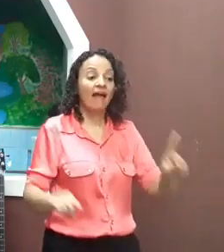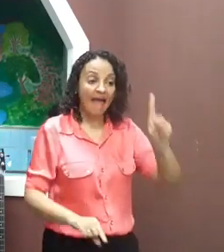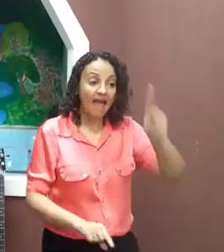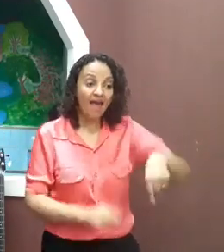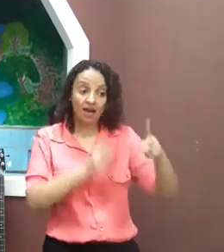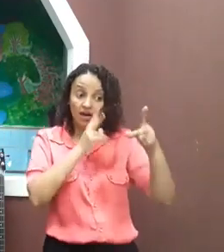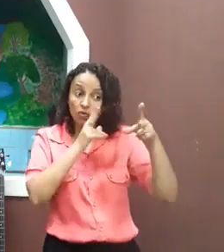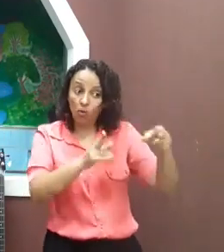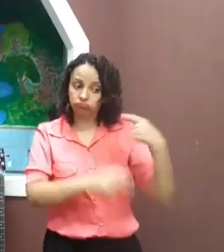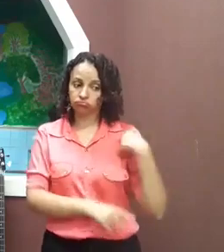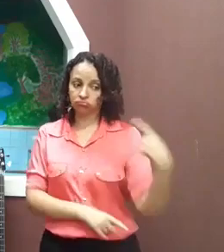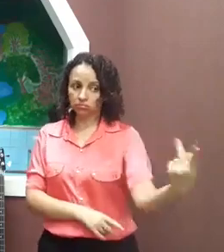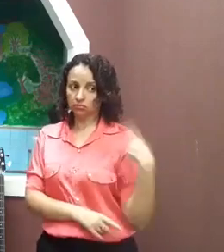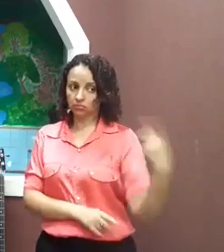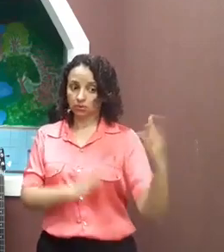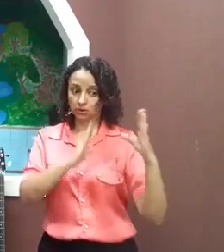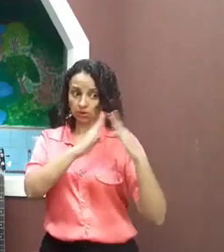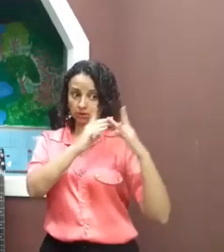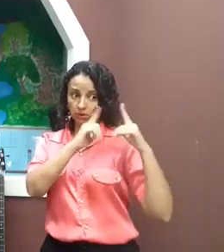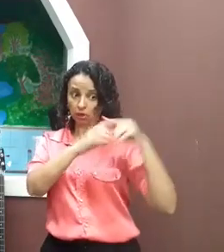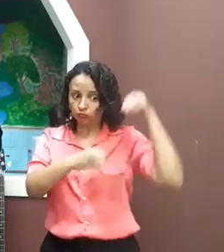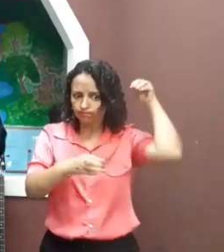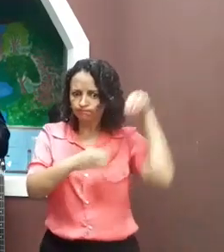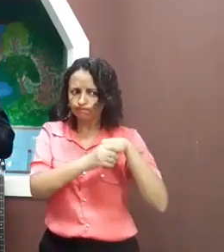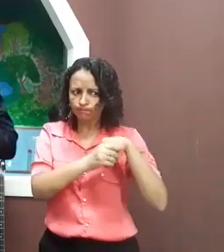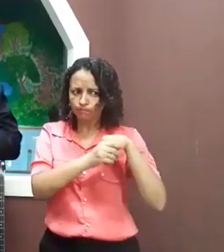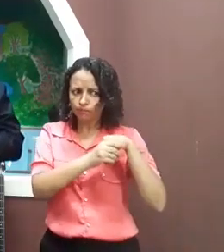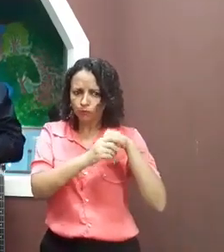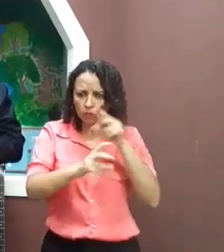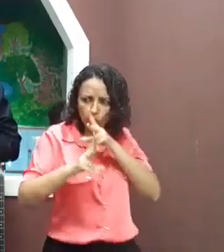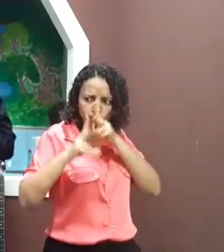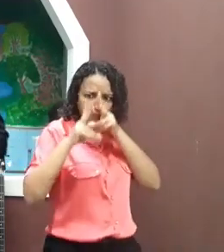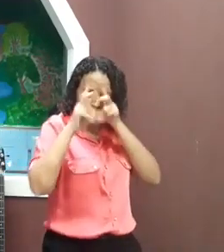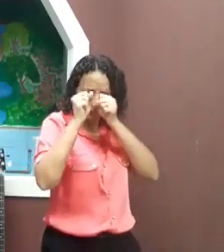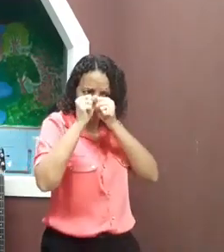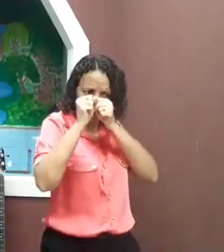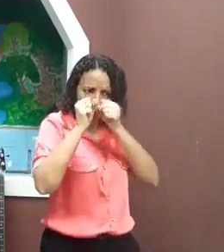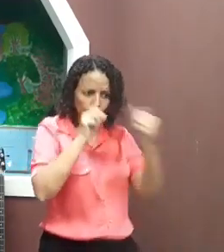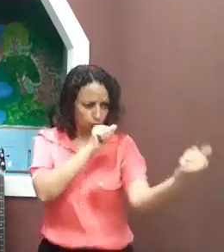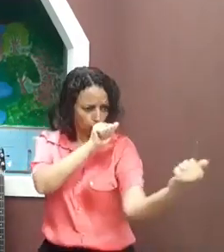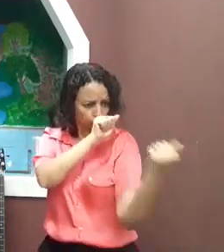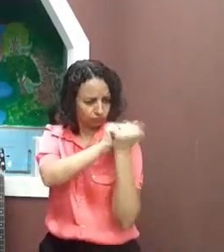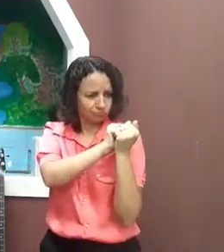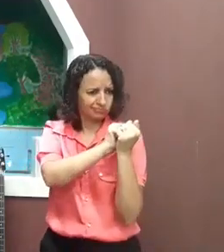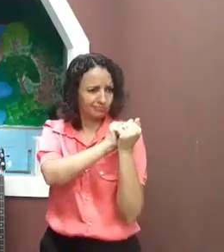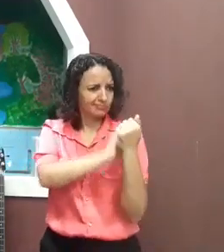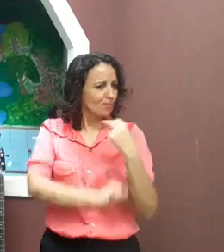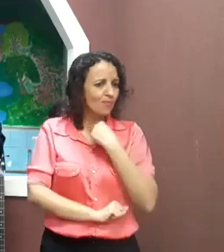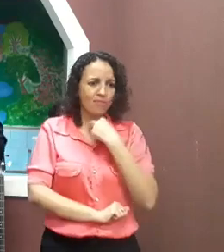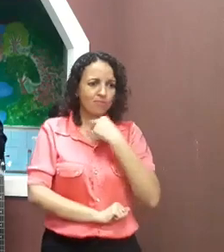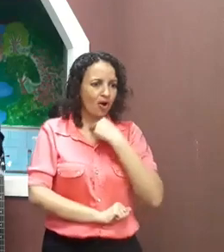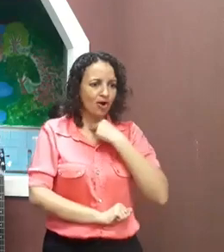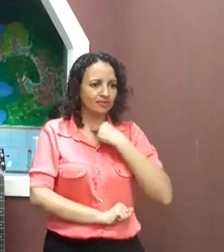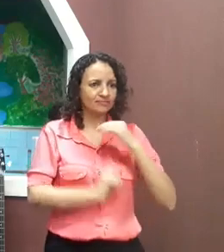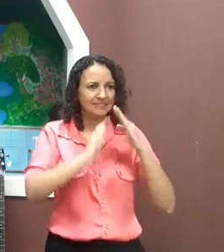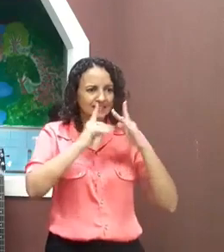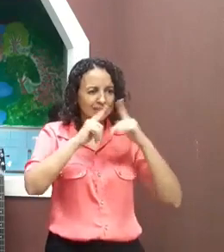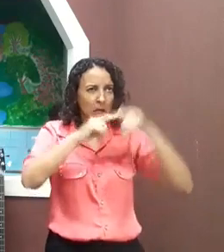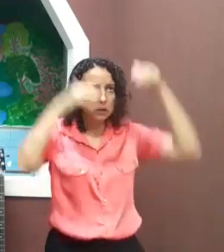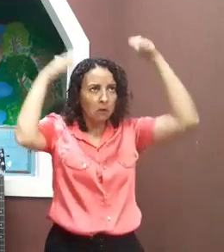assim eu e você, se sairmos desse guarda-chuva que é a igreja do Senhor.